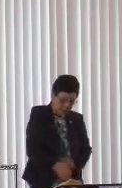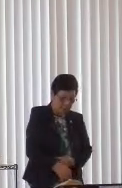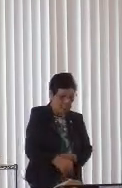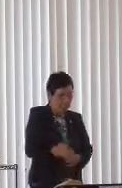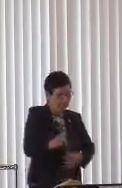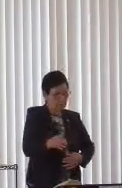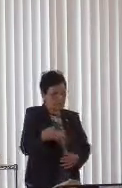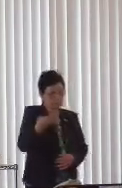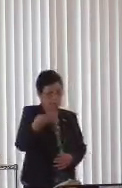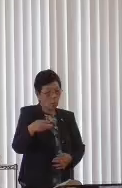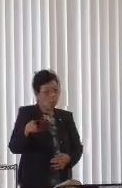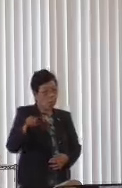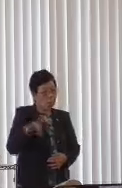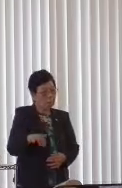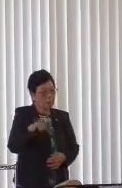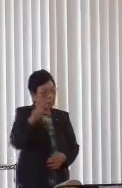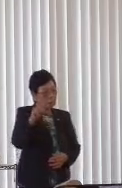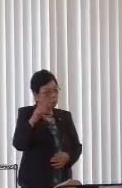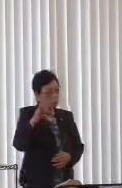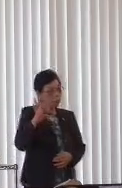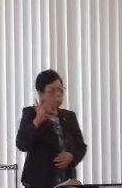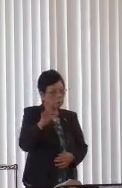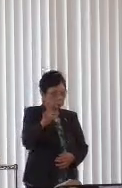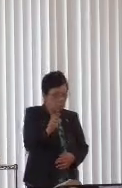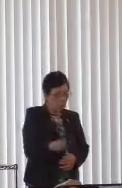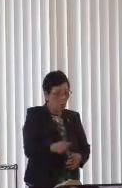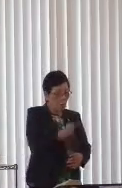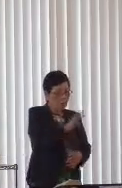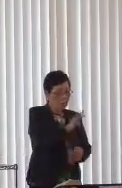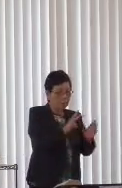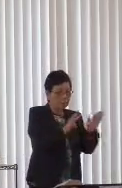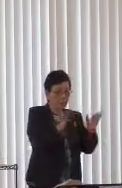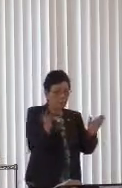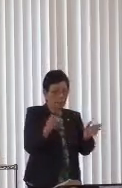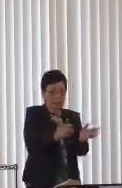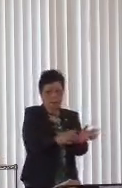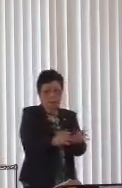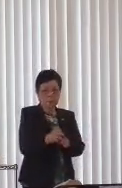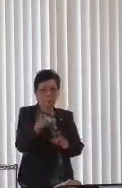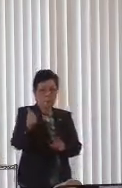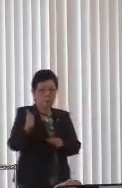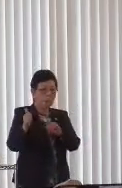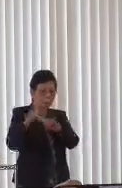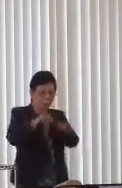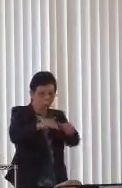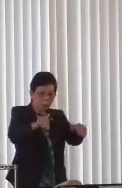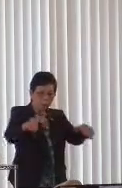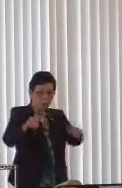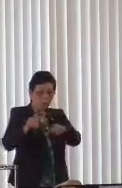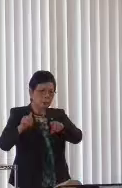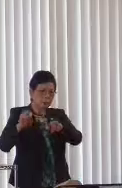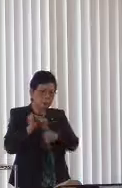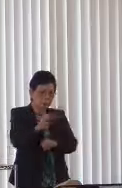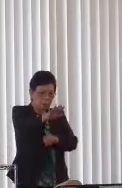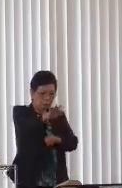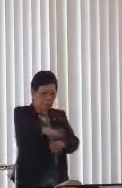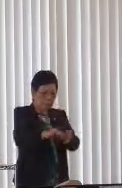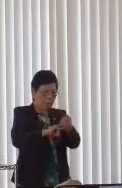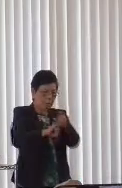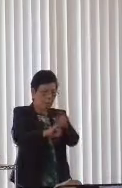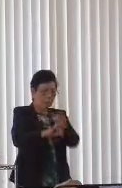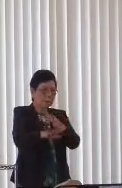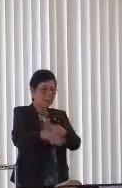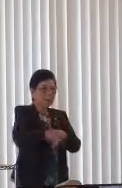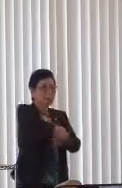ヨハネによる福音書の14章の3節でイエス様は弟子たちに対してこう約束しておられます。行